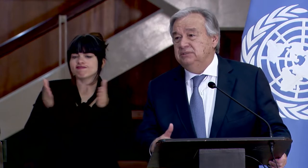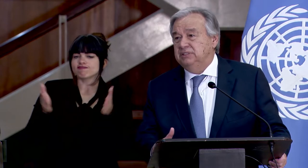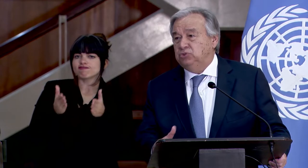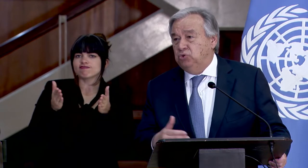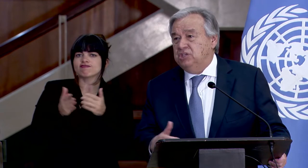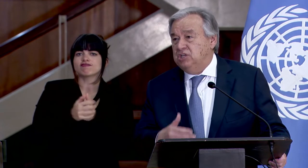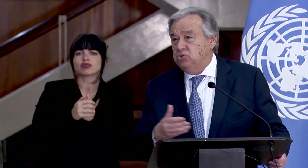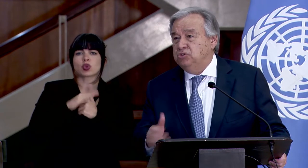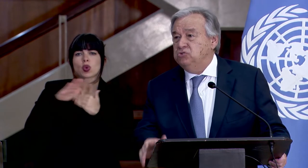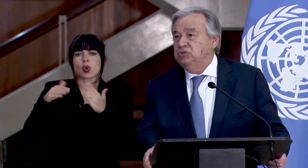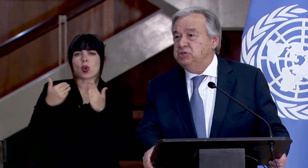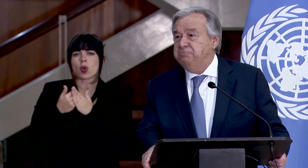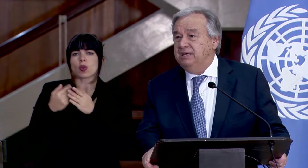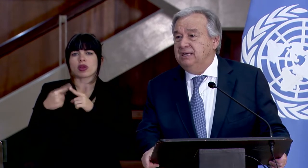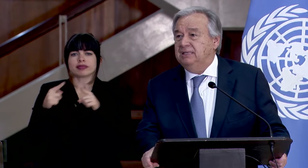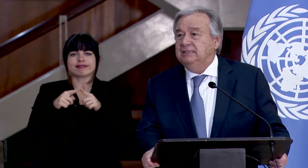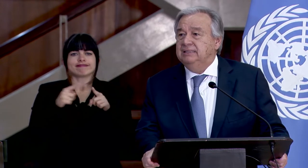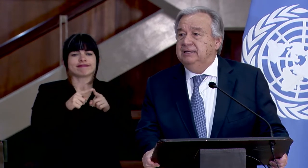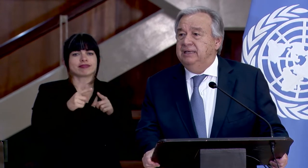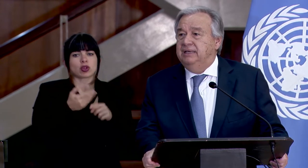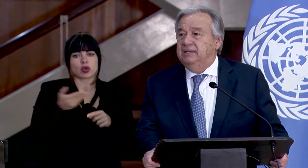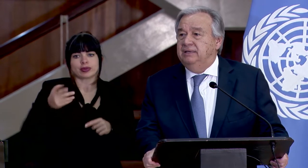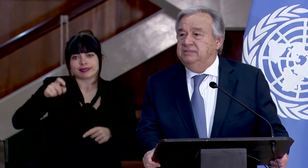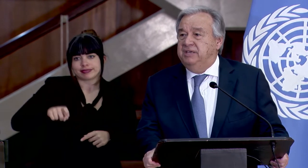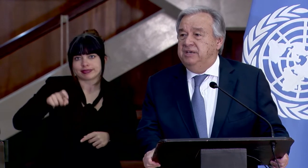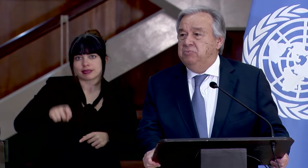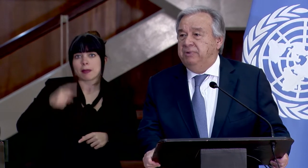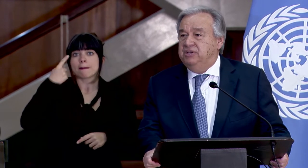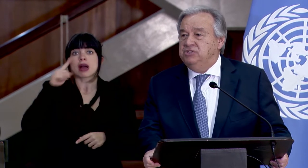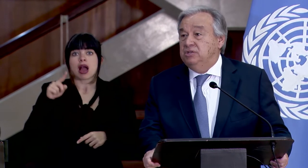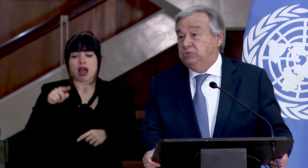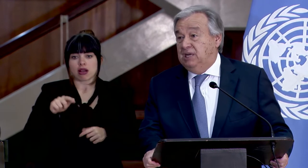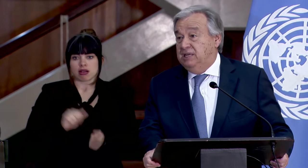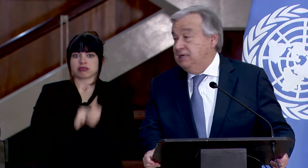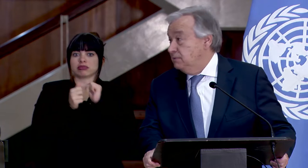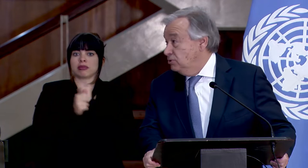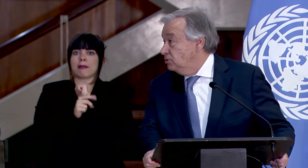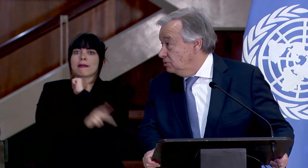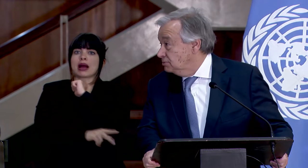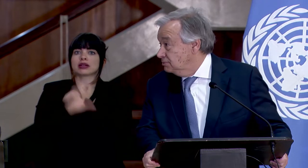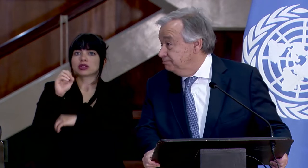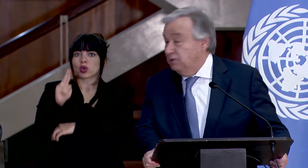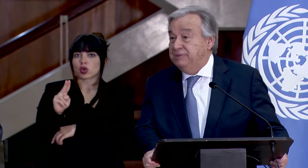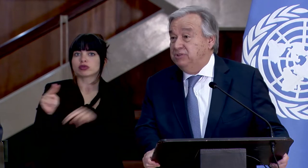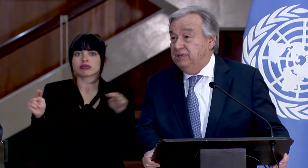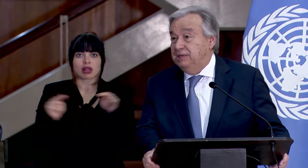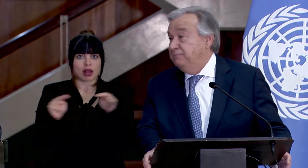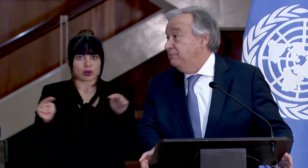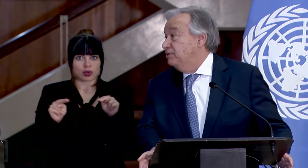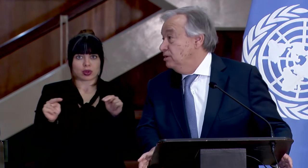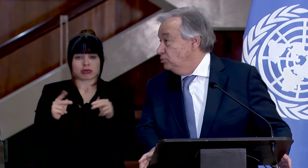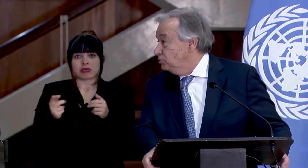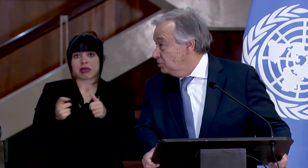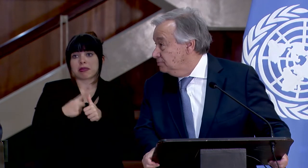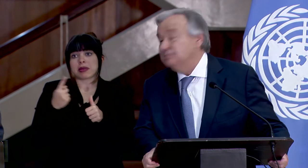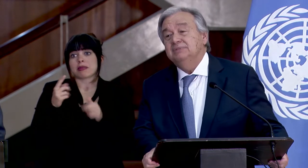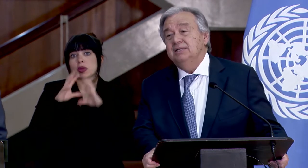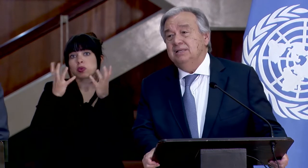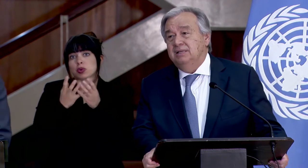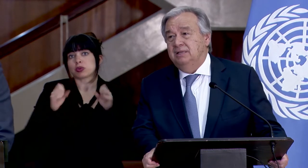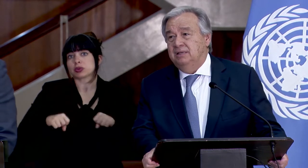promoción de todas las condiciones para que sea un país neutral en carbono, probablemente el primer del